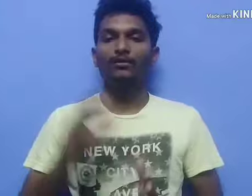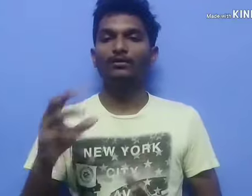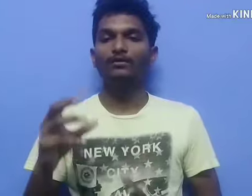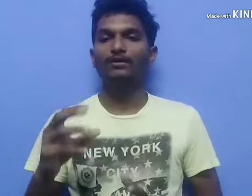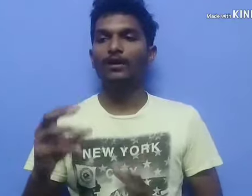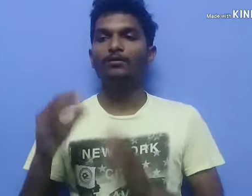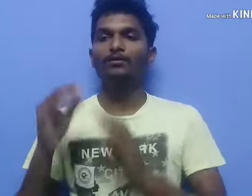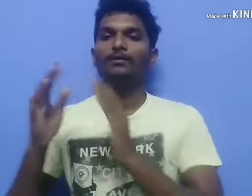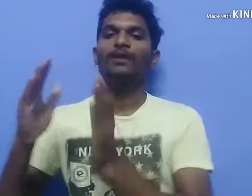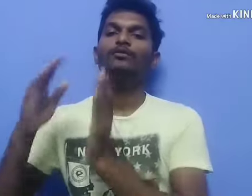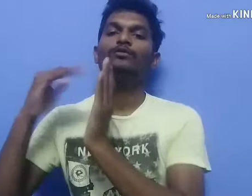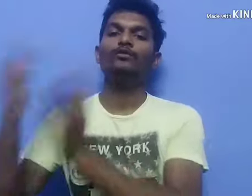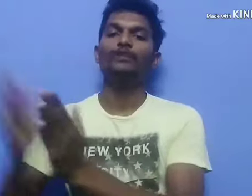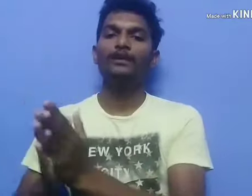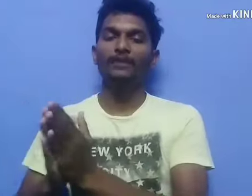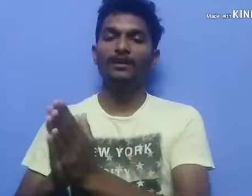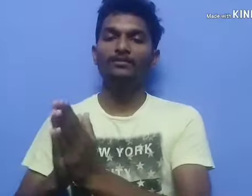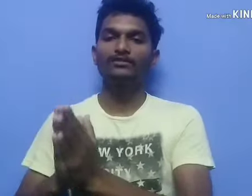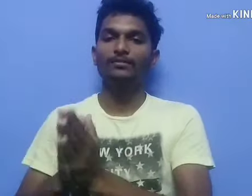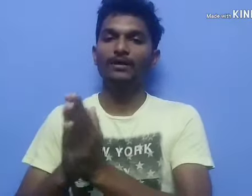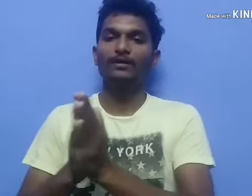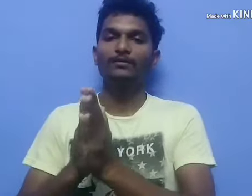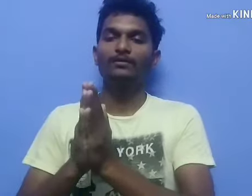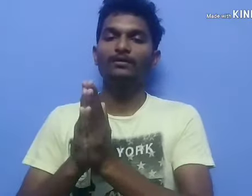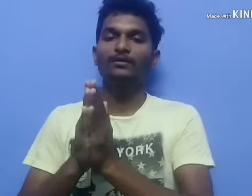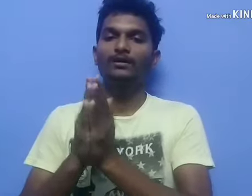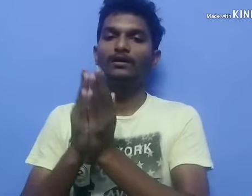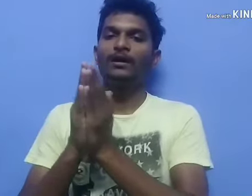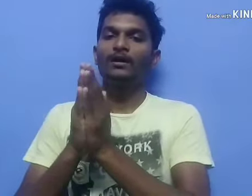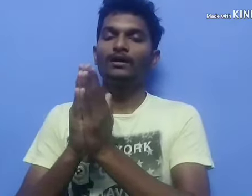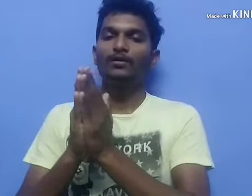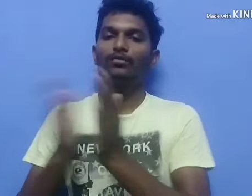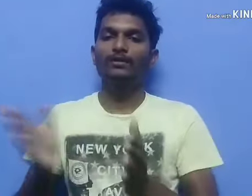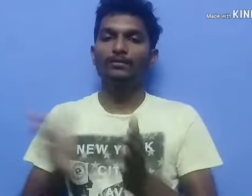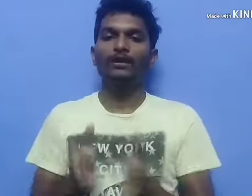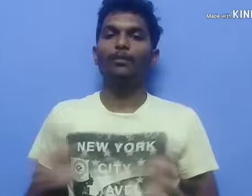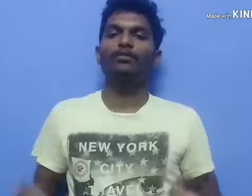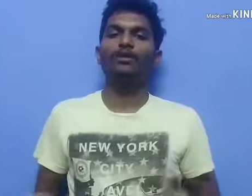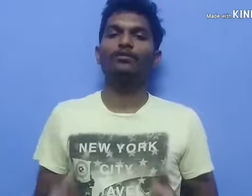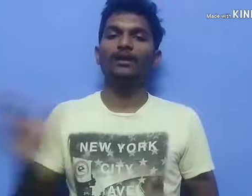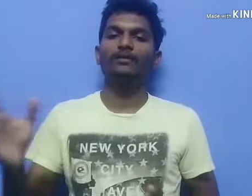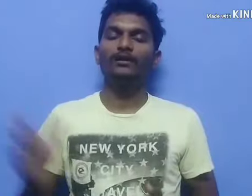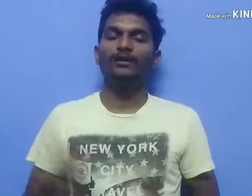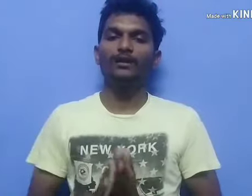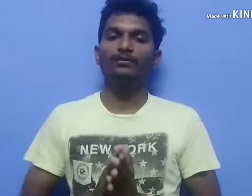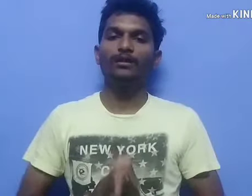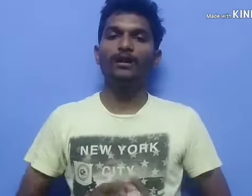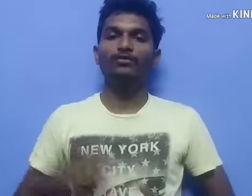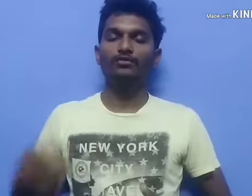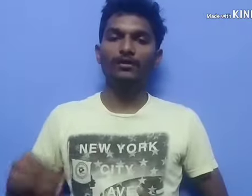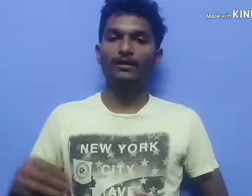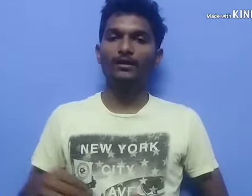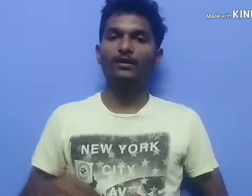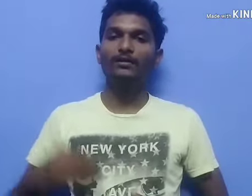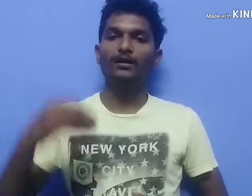அவருக்கு வந்து அவர் மேலே வந்து ஒரு பெரிய மரியாதை வச்சுருப்பாங்க. இப்போ வந்து ஒரு ஊர், இப்போ நம்ம ஊரில் ஒரு தலைவர் இருக்காரு அப்படின்னா அவர் சொல்லிட்டாருன்னா